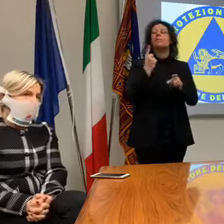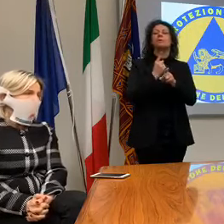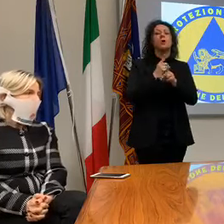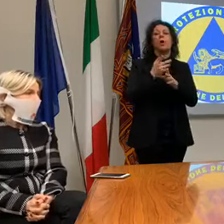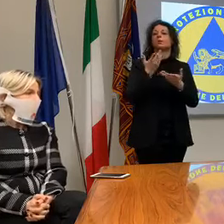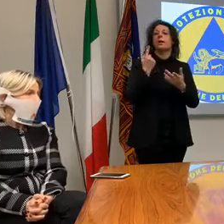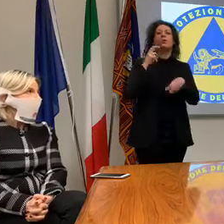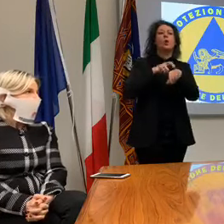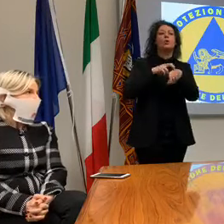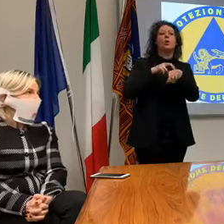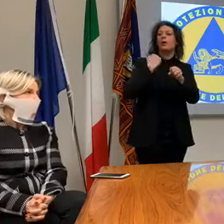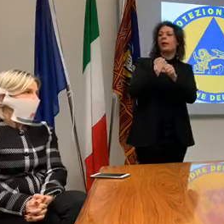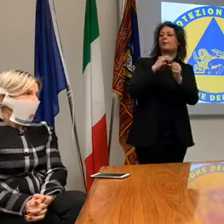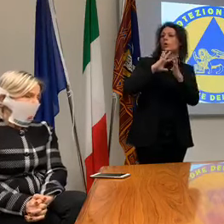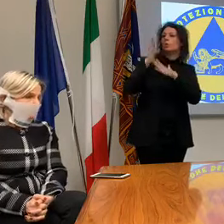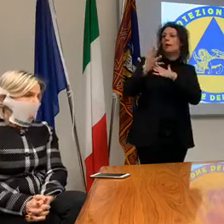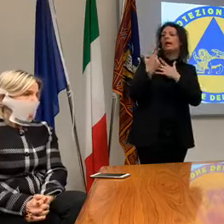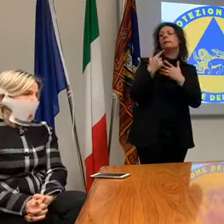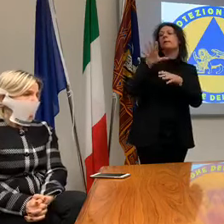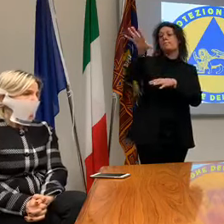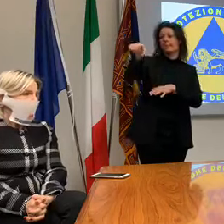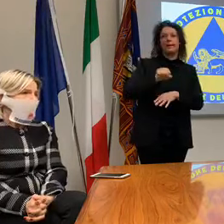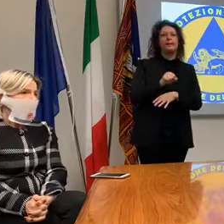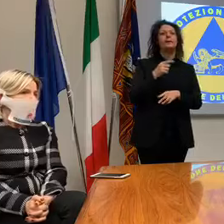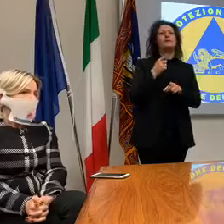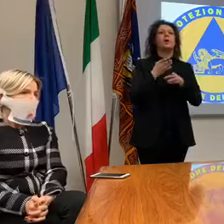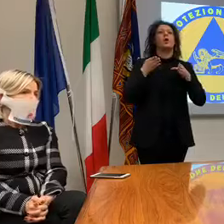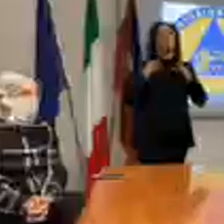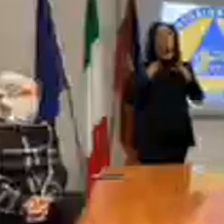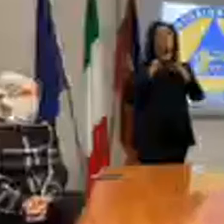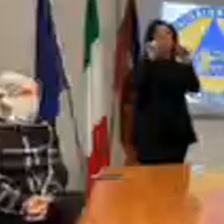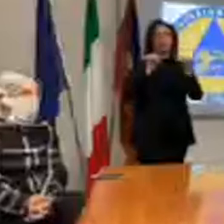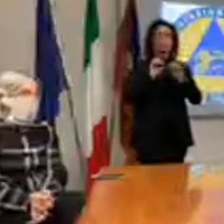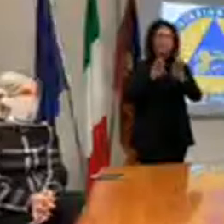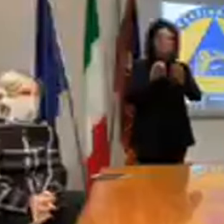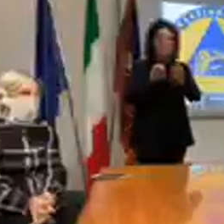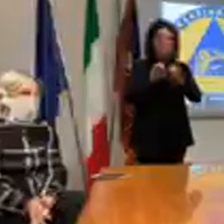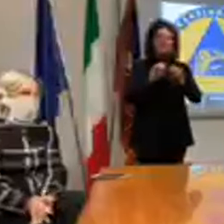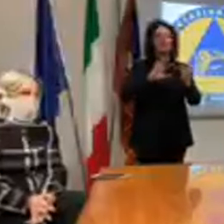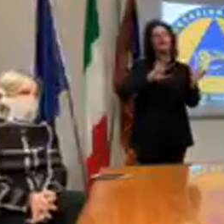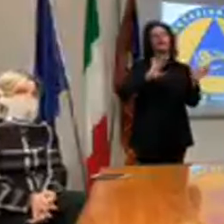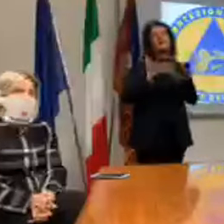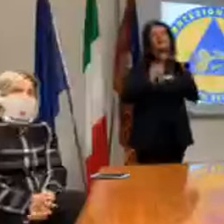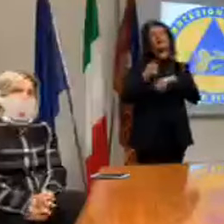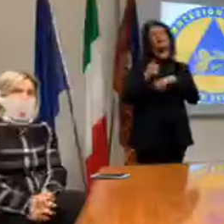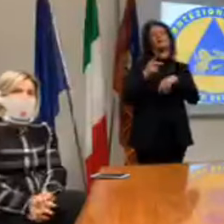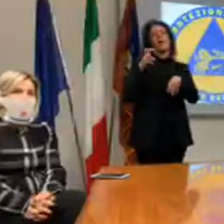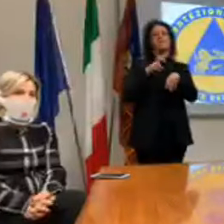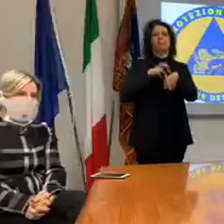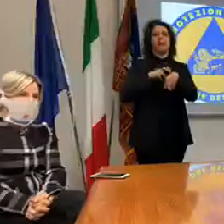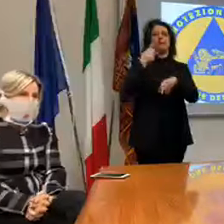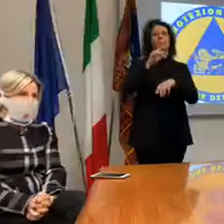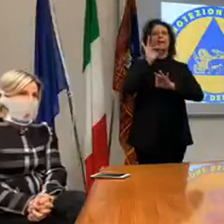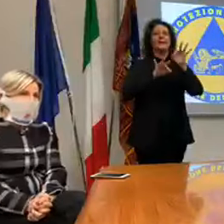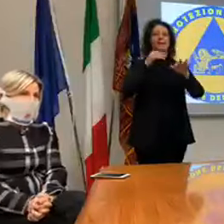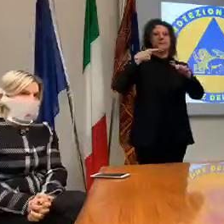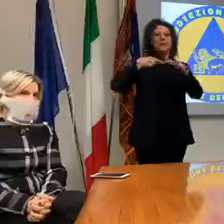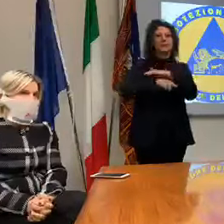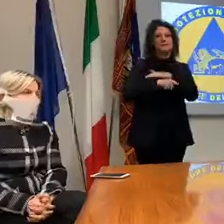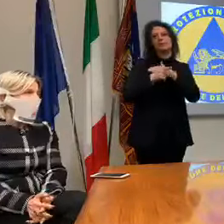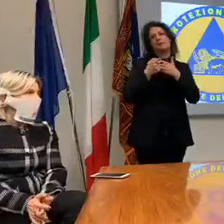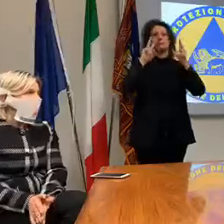e dirgli guarda, mi sembra che siano 8 ore e mezza di training per portarlo ad essere un medico da intensiva, un medico